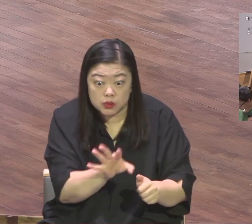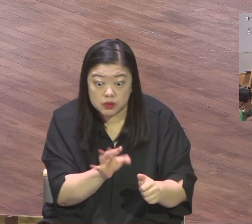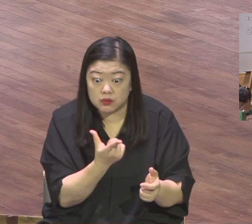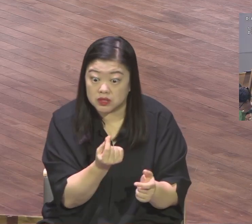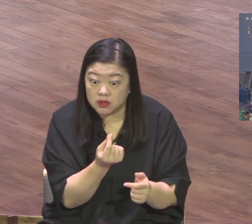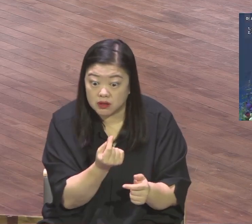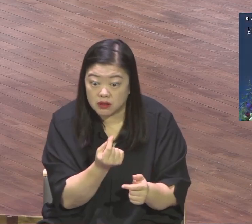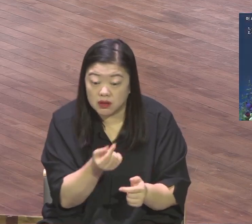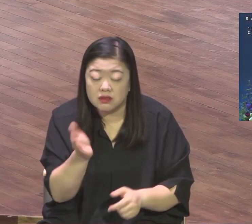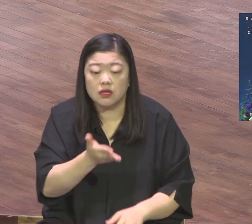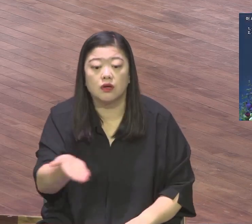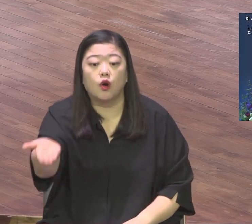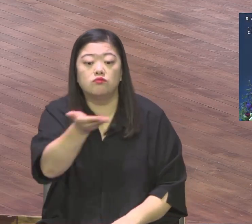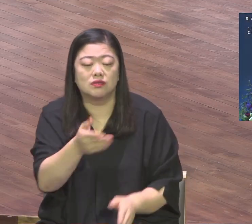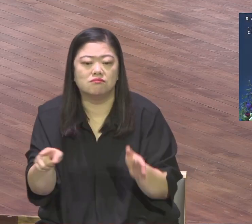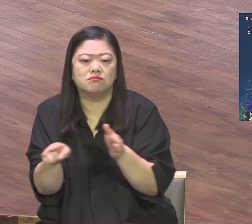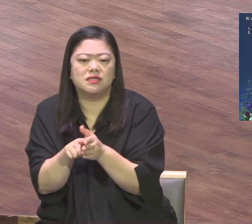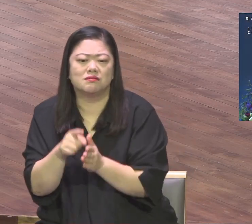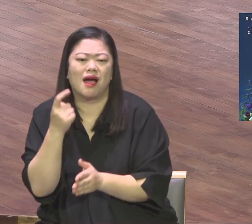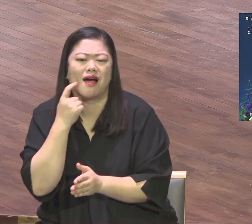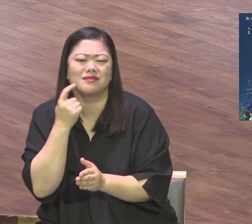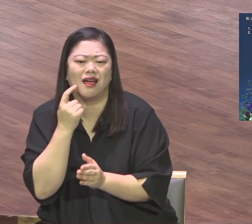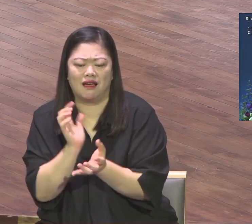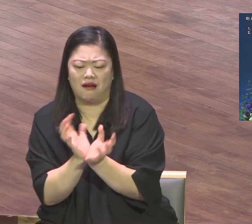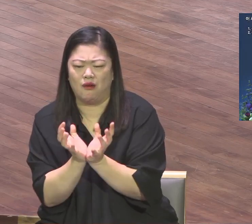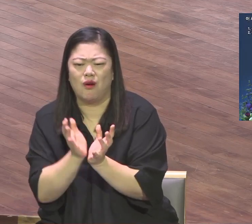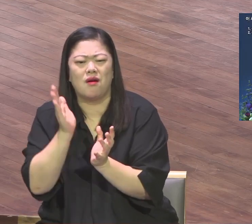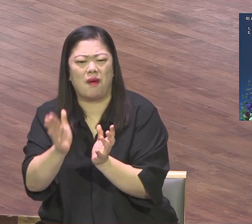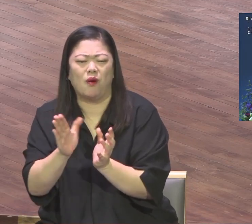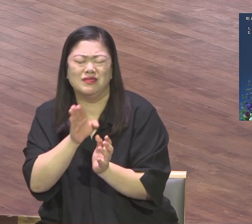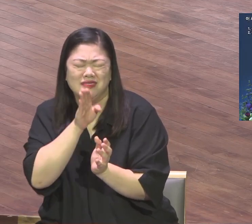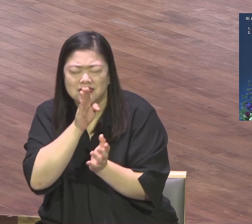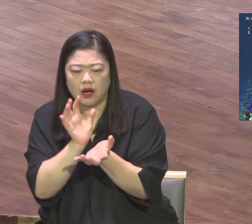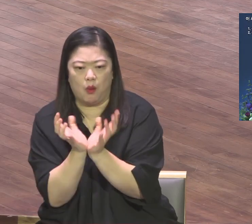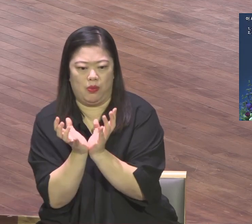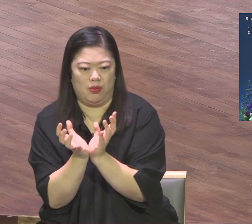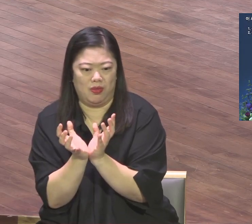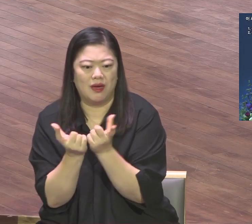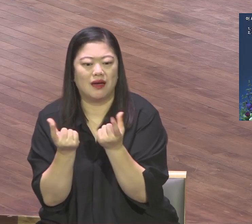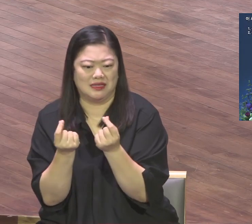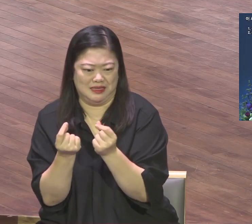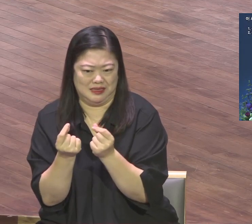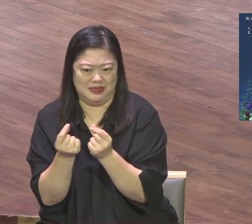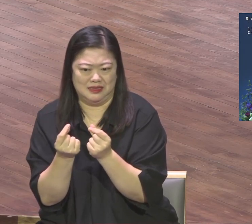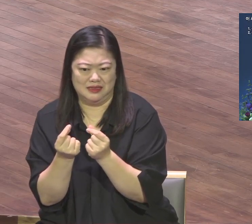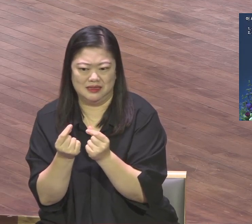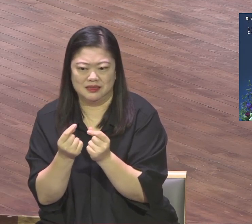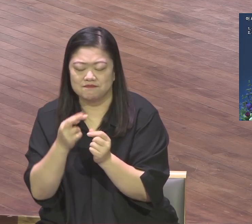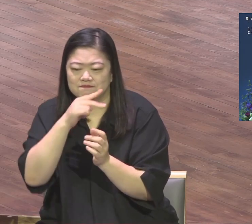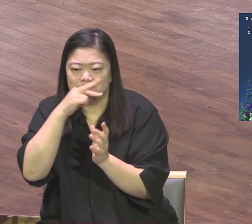유대인의 헬라인들이 다 스게와 아들들의 사건을 보고 영적 각성이 나도 이야